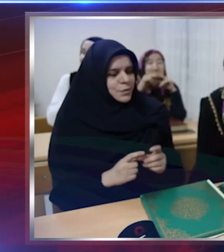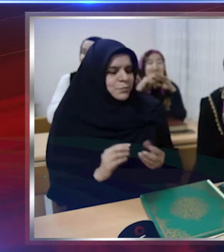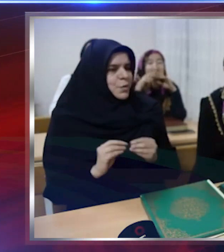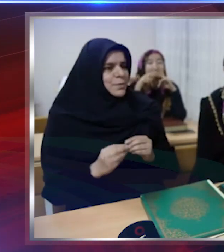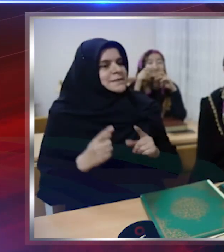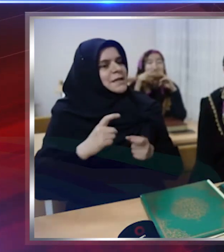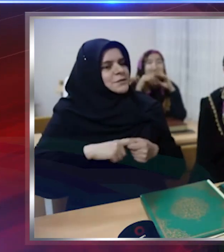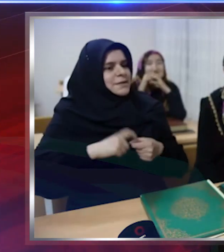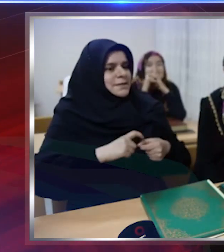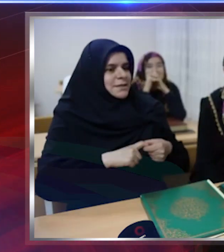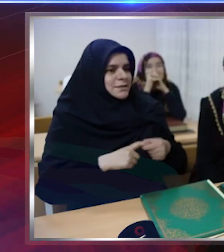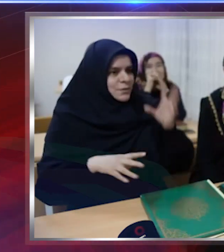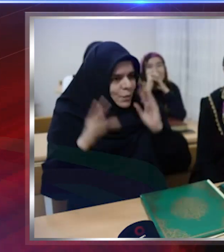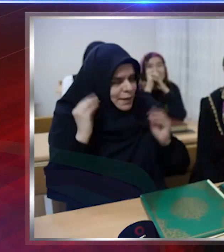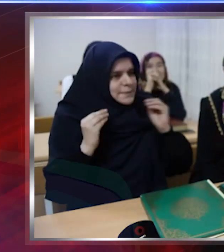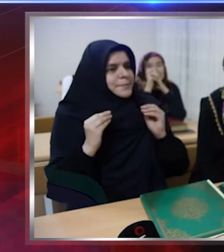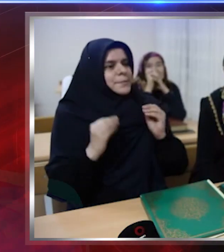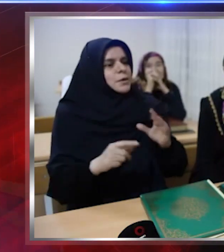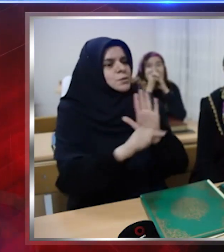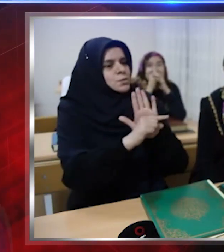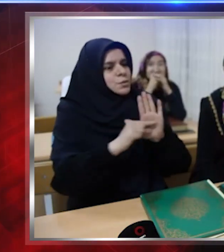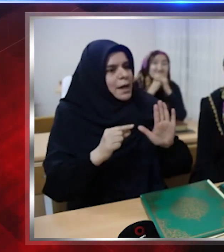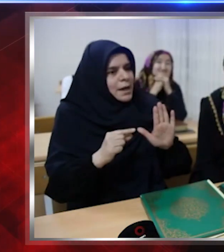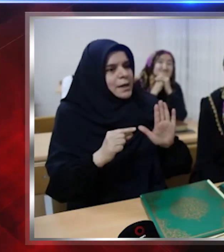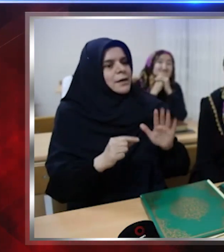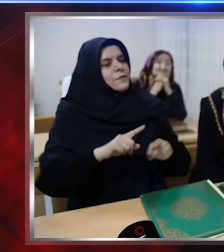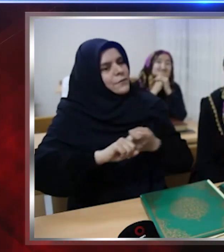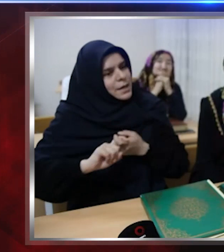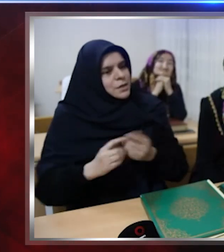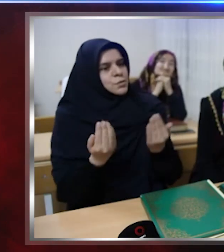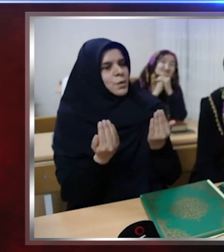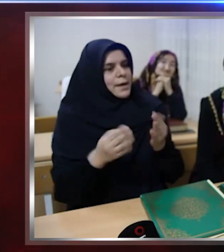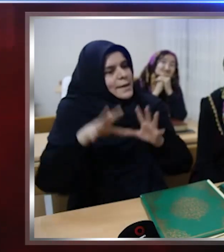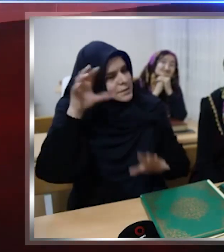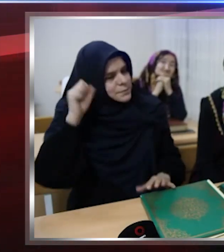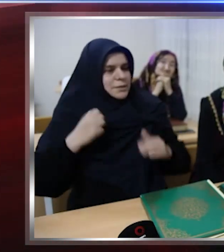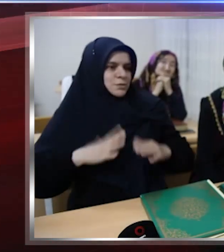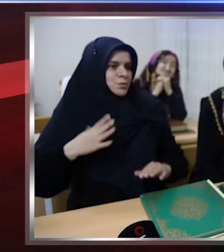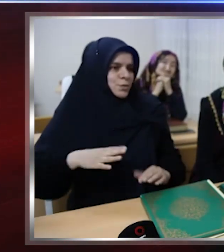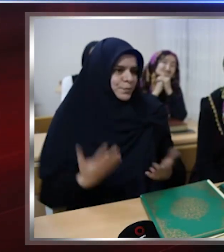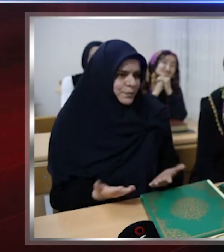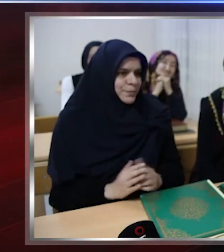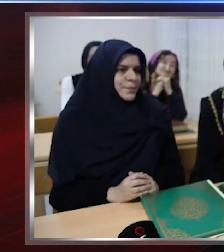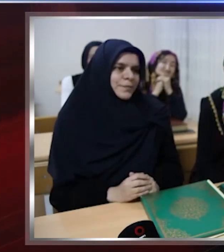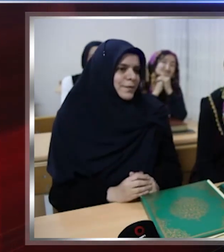Zor. Bak ses git. Ses git. Öğrendim. Kur'an. Ve dua.